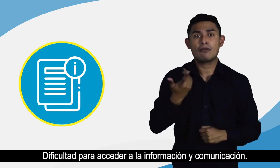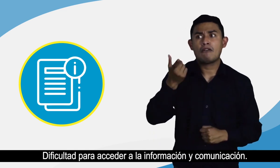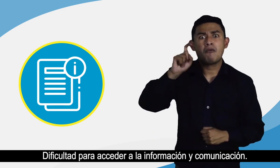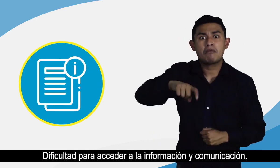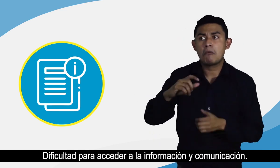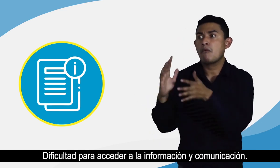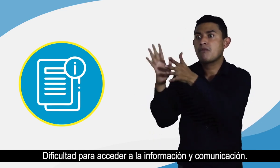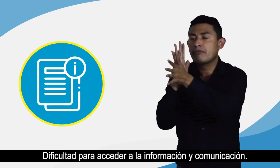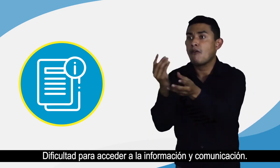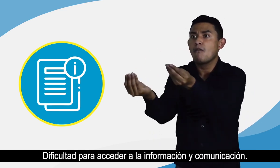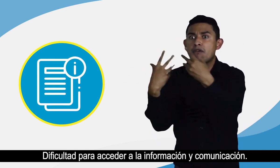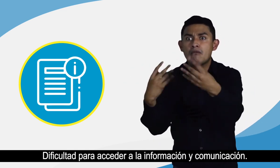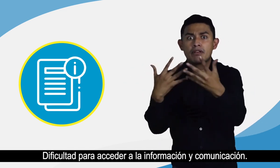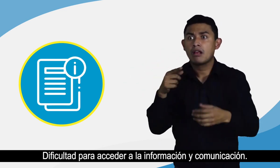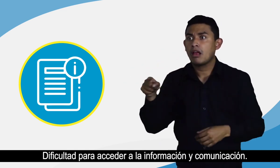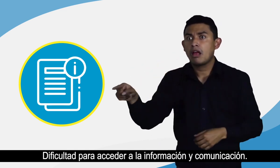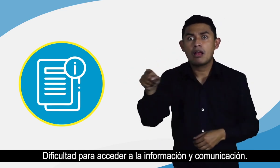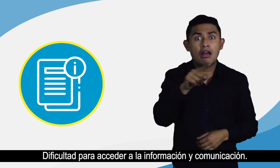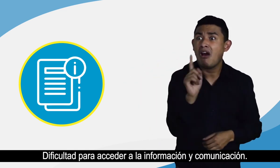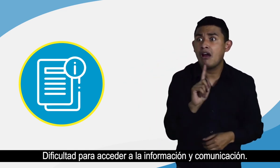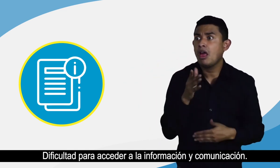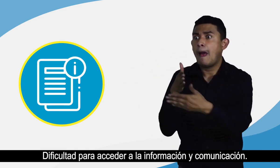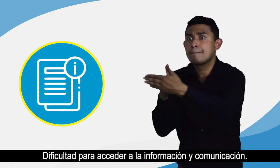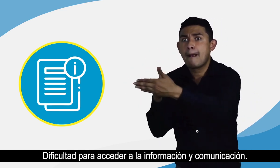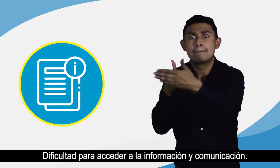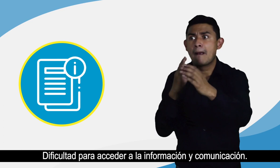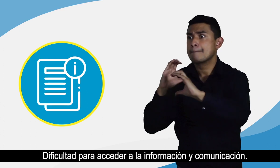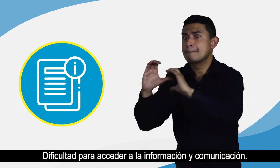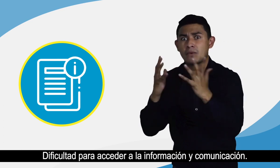Dificultad para acceder a la información y comunicación.